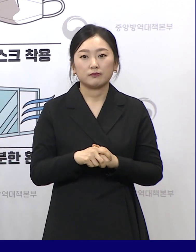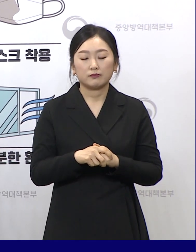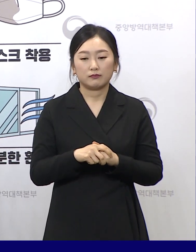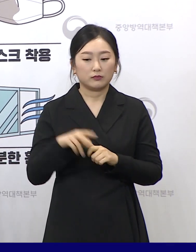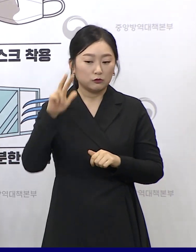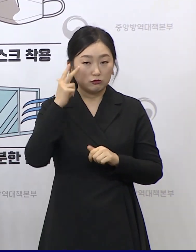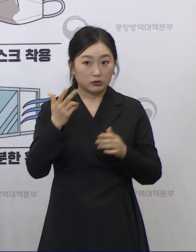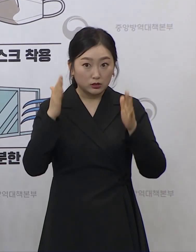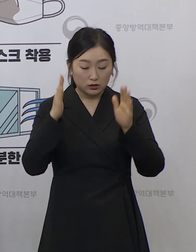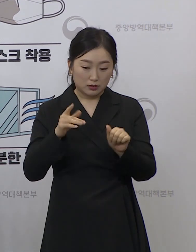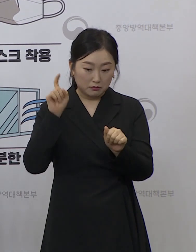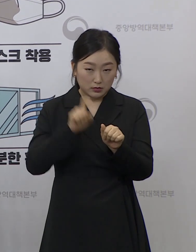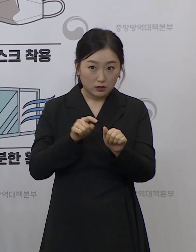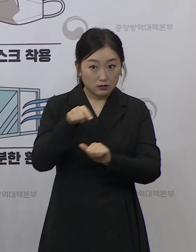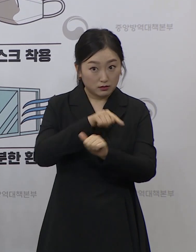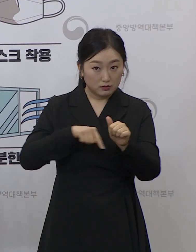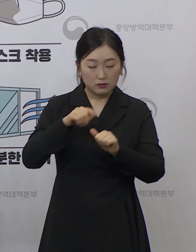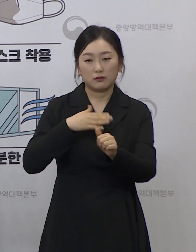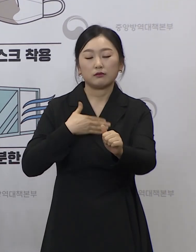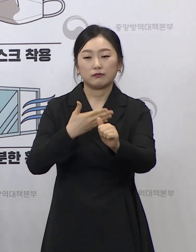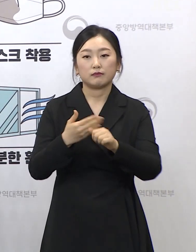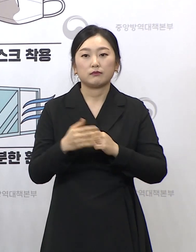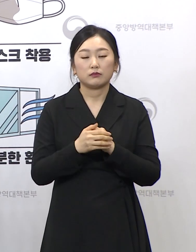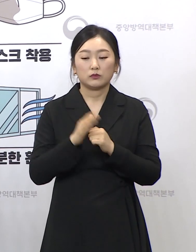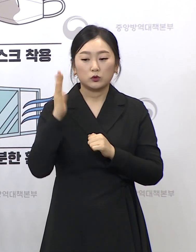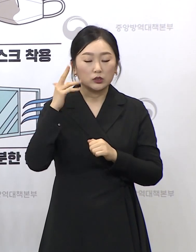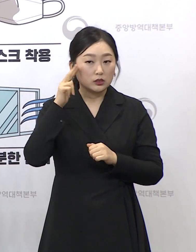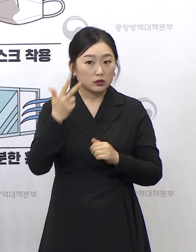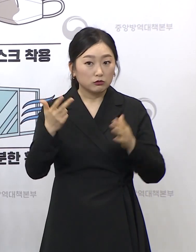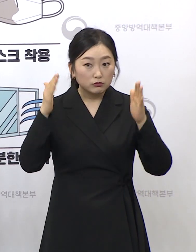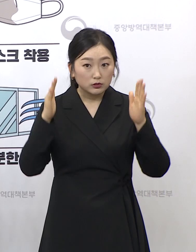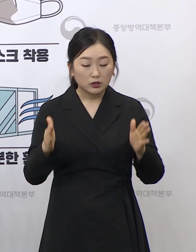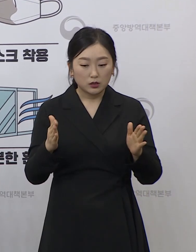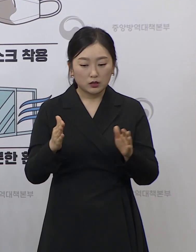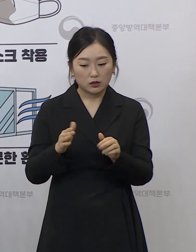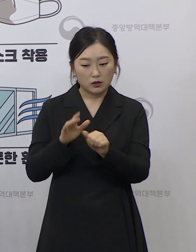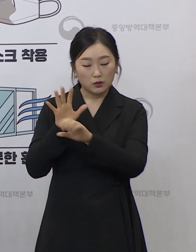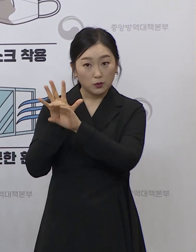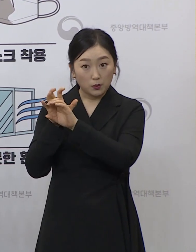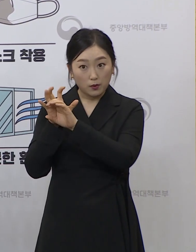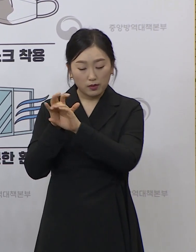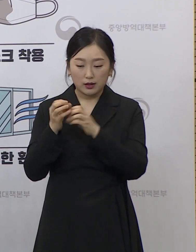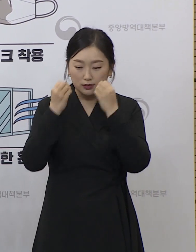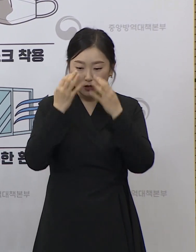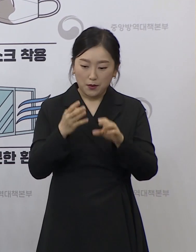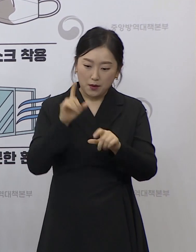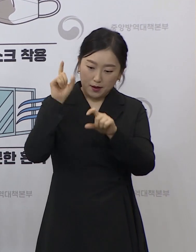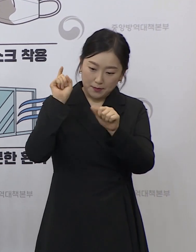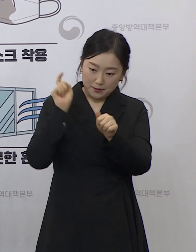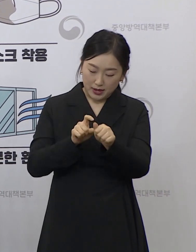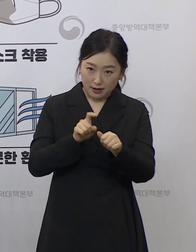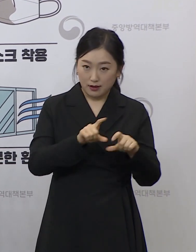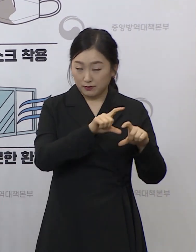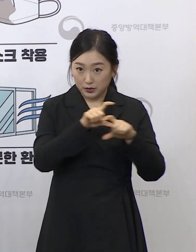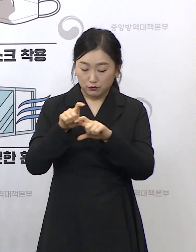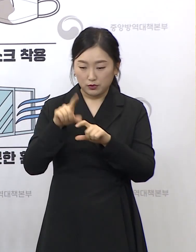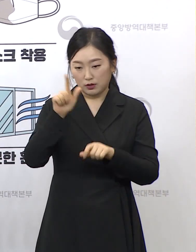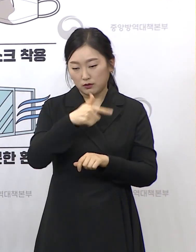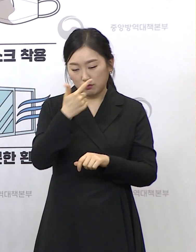우선 주간 발생 동향 말씀드리겠습니다. 최근 1주간 코로나19 국내 신규 환자는